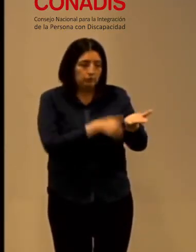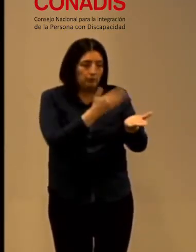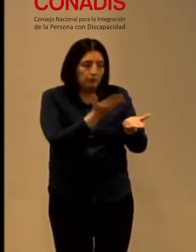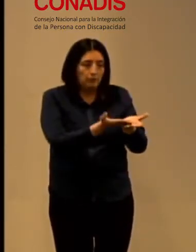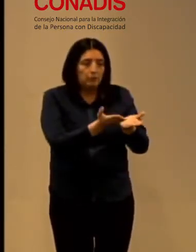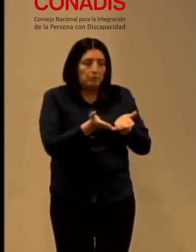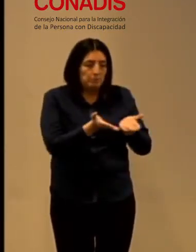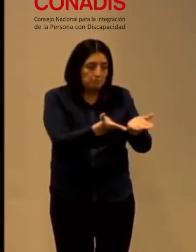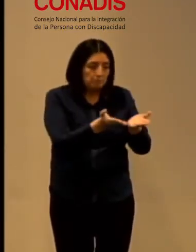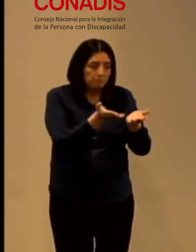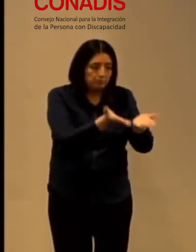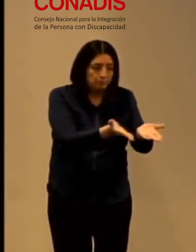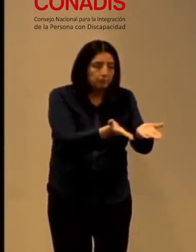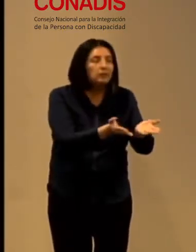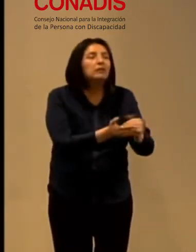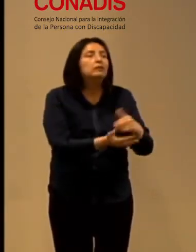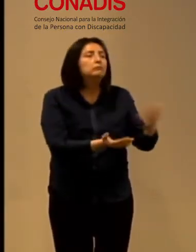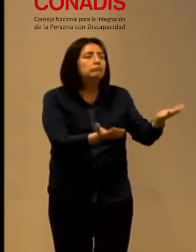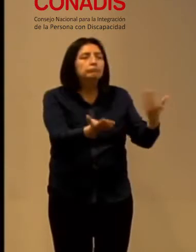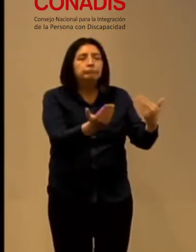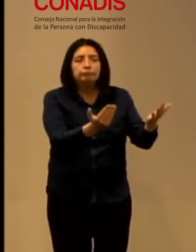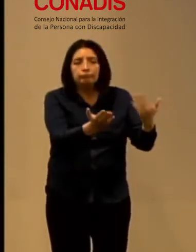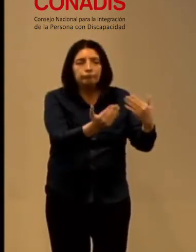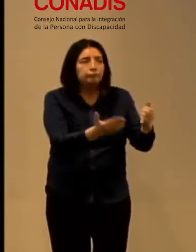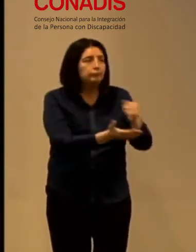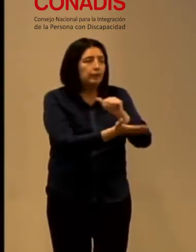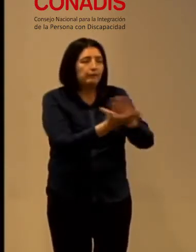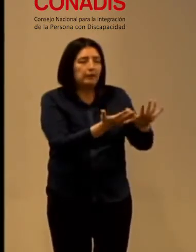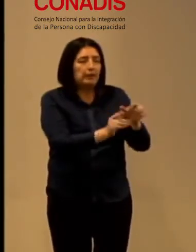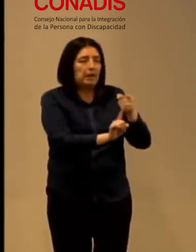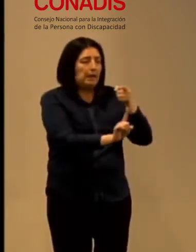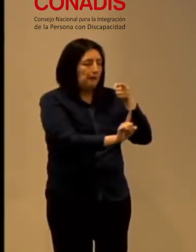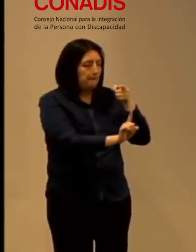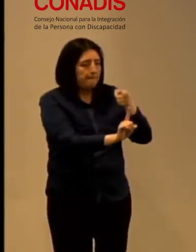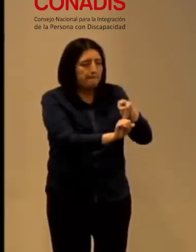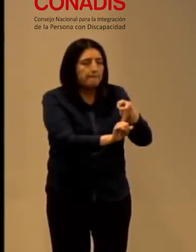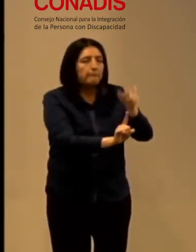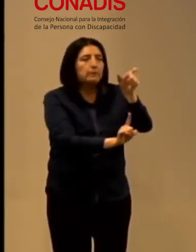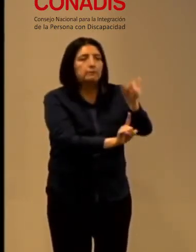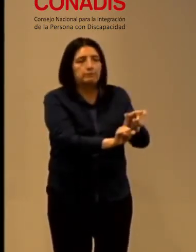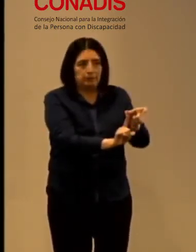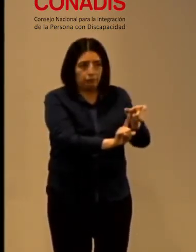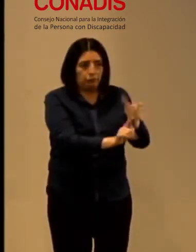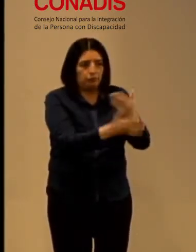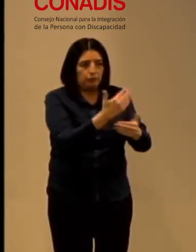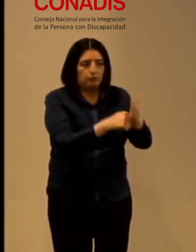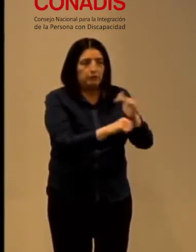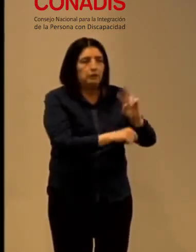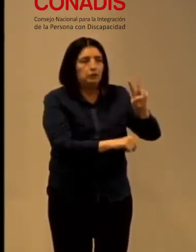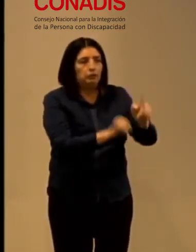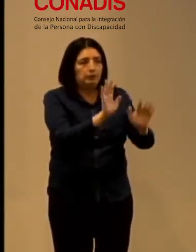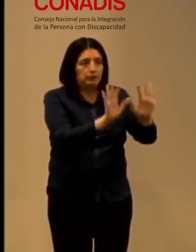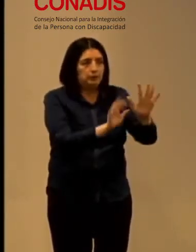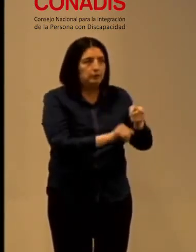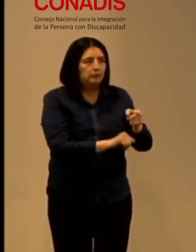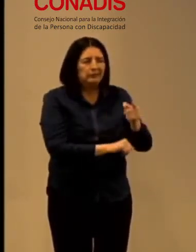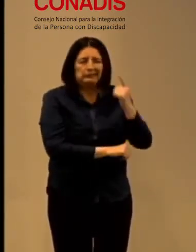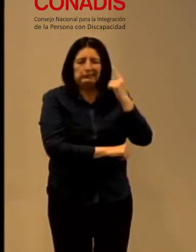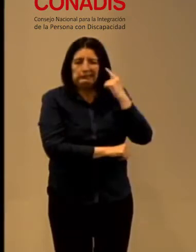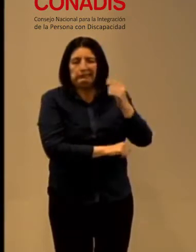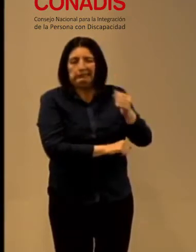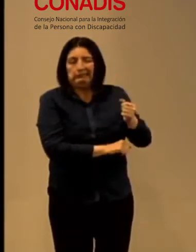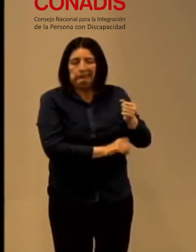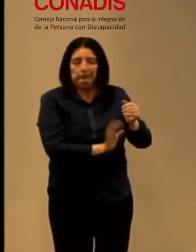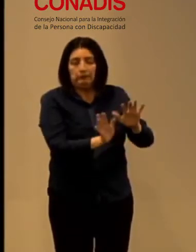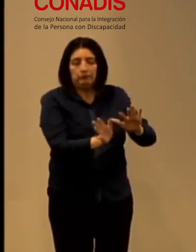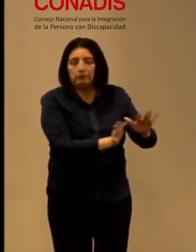Primero, se ha convocado una beca exclusivamente para la población en el 2015, y esto está sonando un poco raro, y